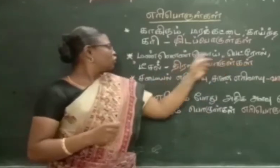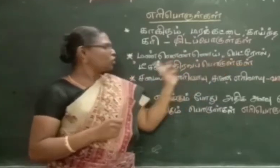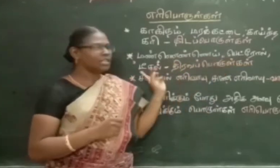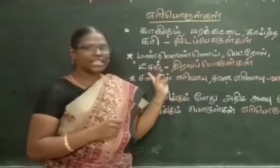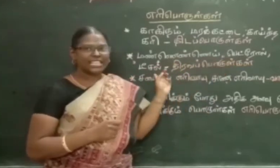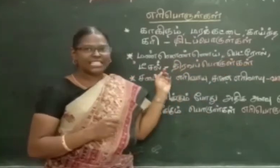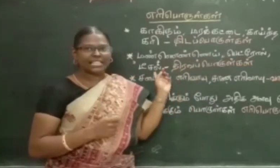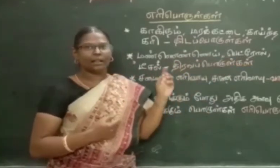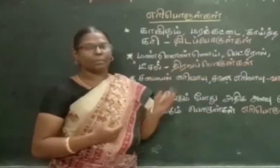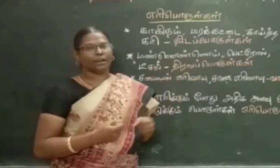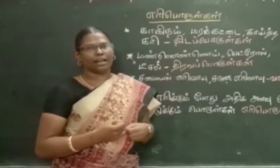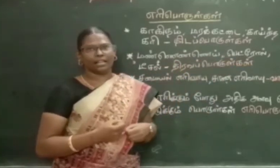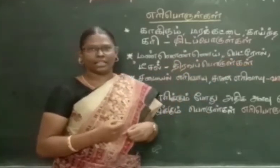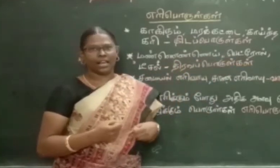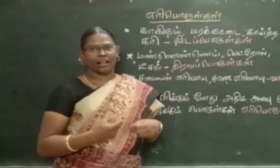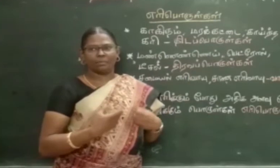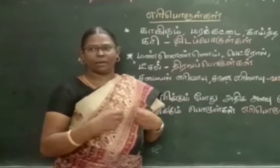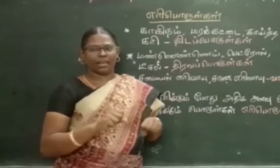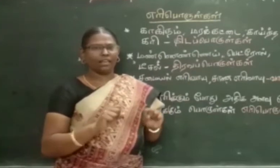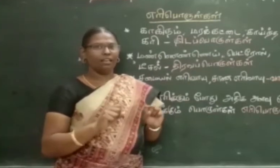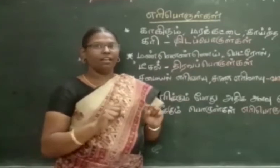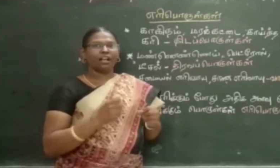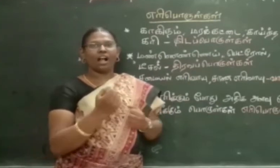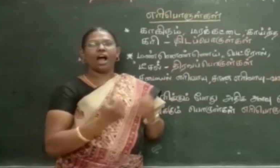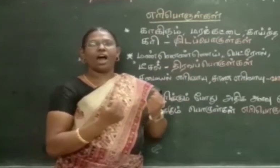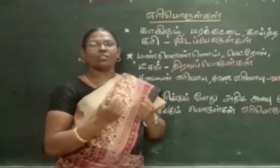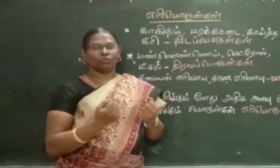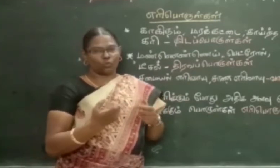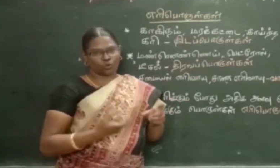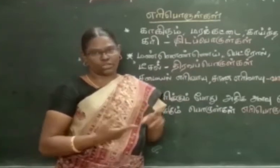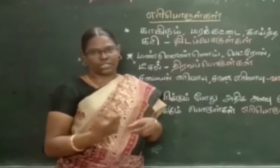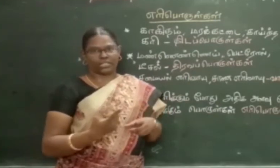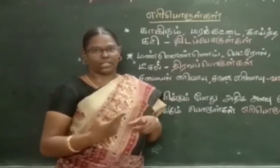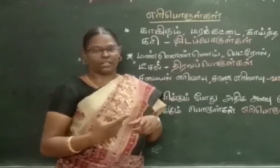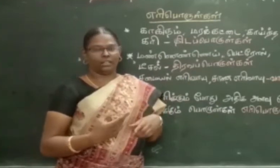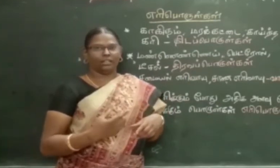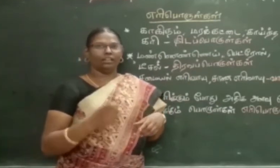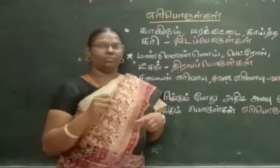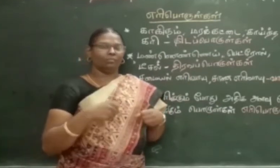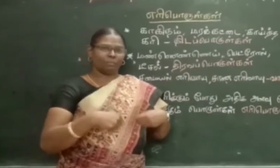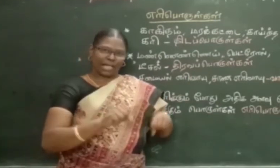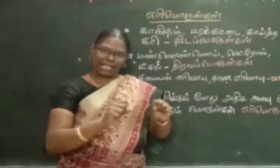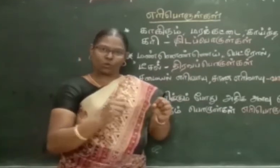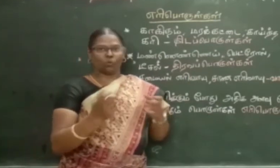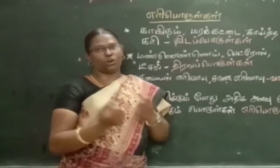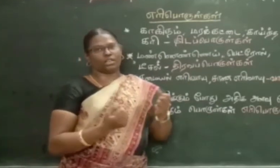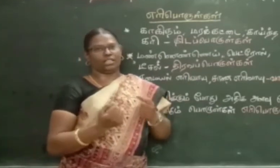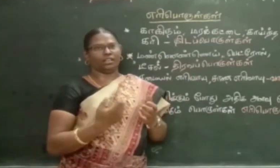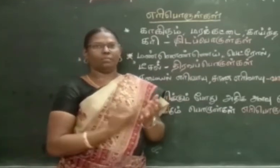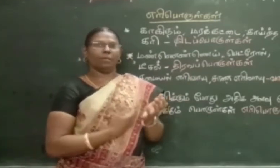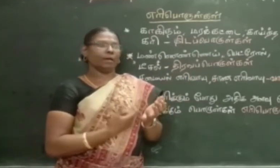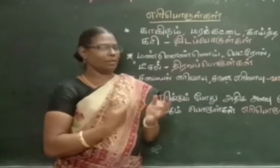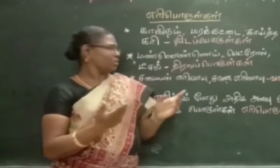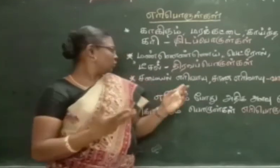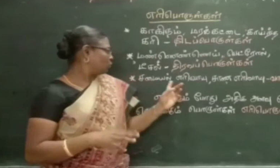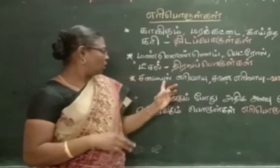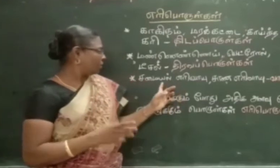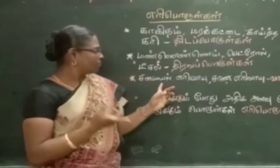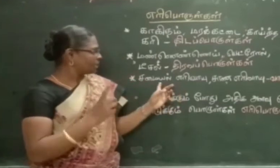பெட்ரோல், டீசல் அப்படிலாம் அதெல்லாம் நம்ம கார் ஓட்டுறதுக்கு, பைக் ஓட்டுறதுக்கு நம்ம பயன்படுத்துவோம்.